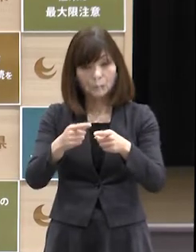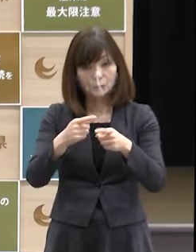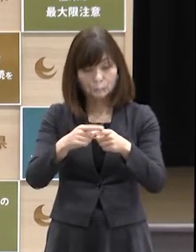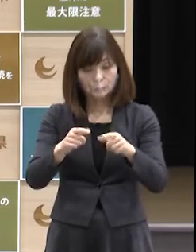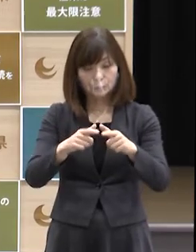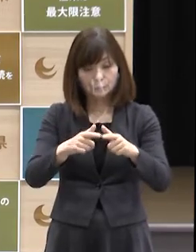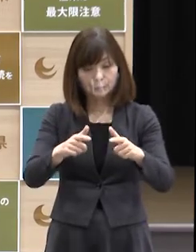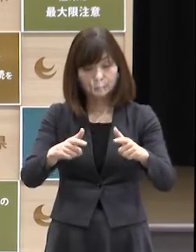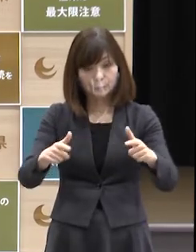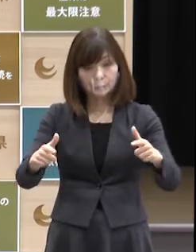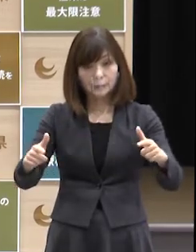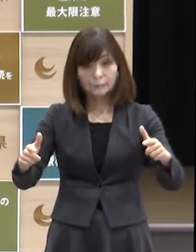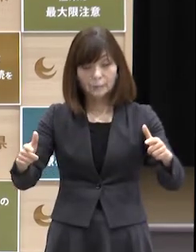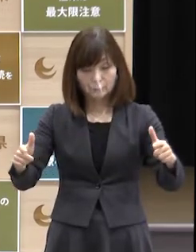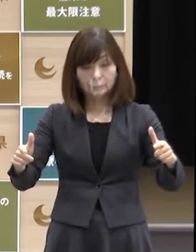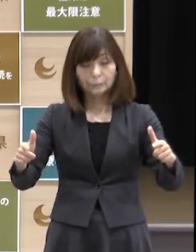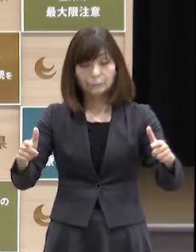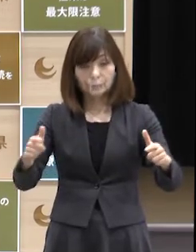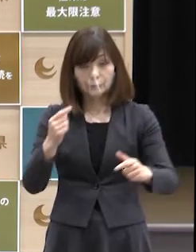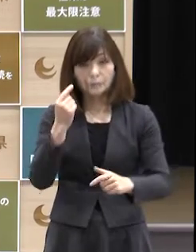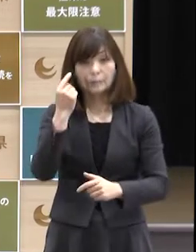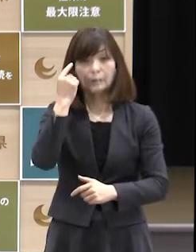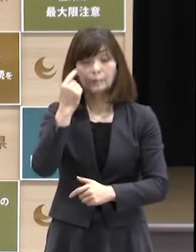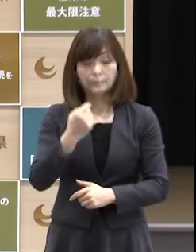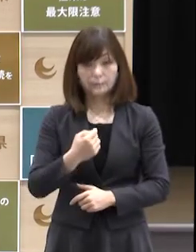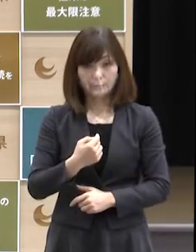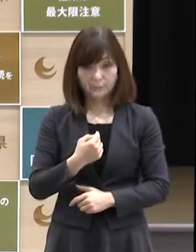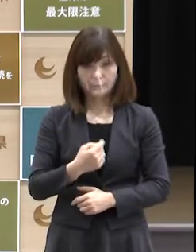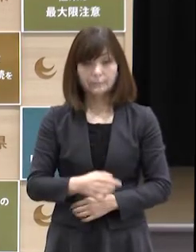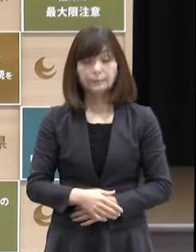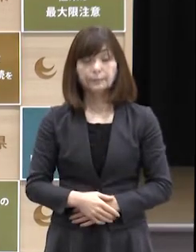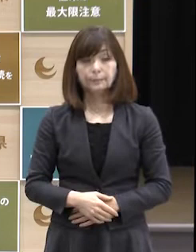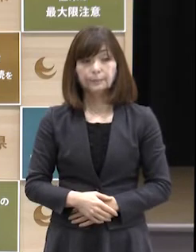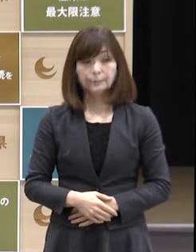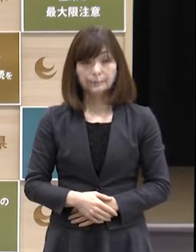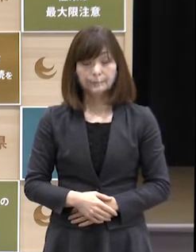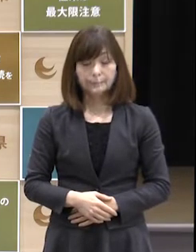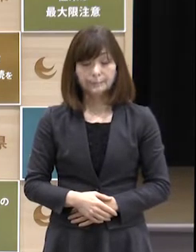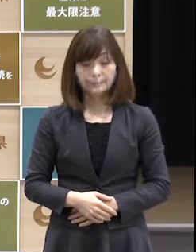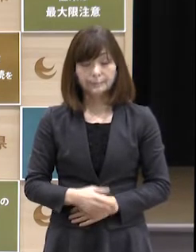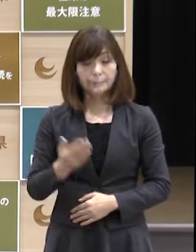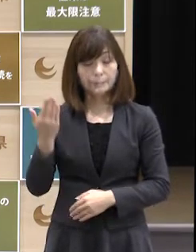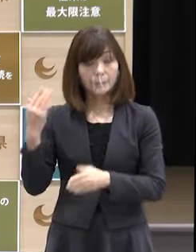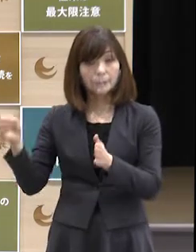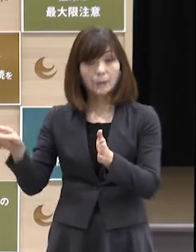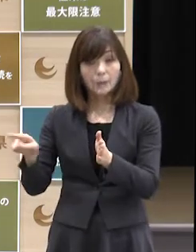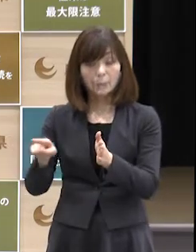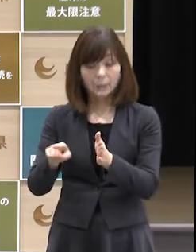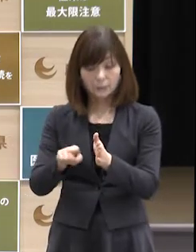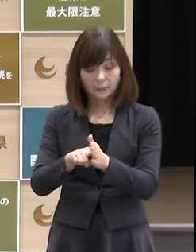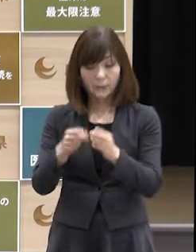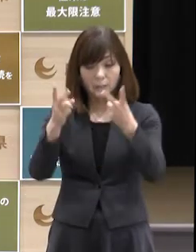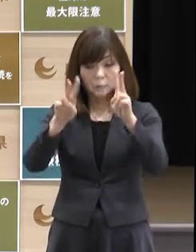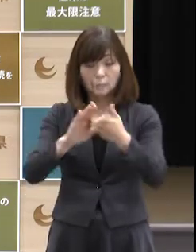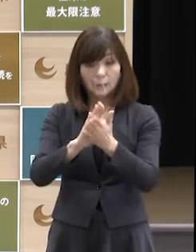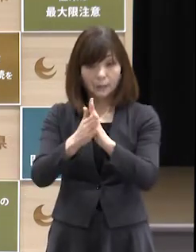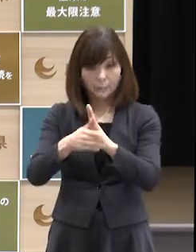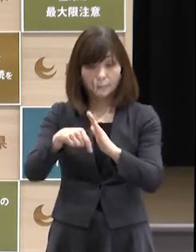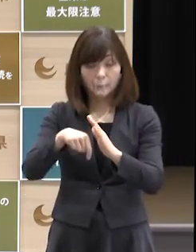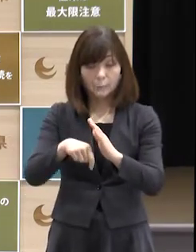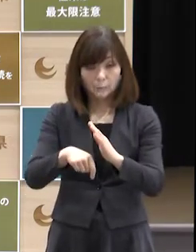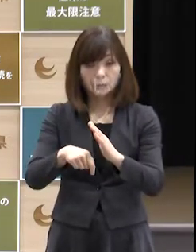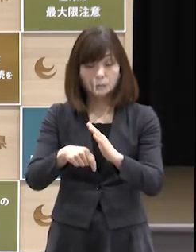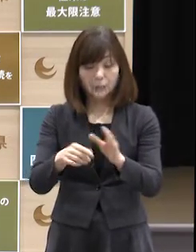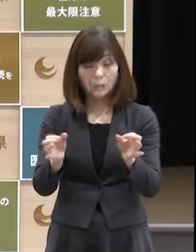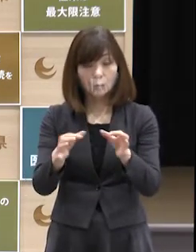という手応えを感じているところであります。これまでですね、県として友の魅力再